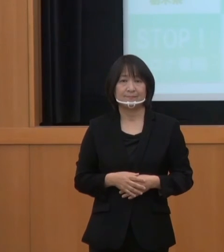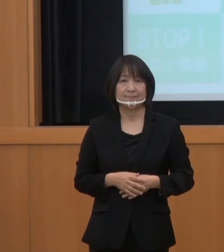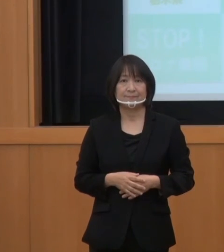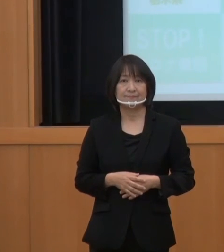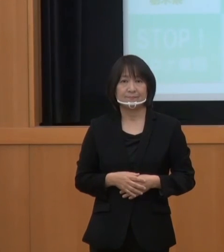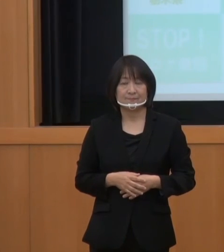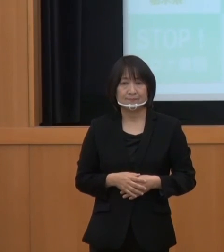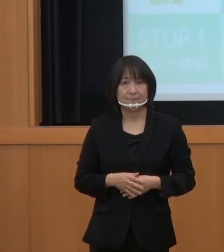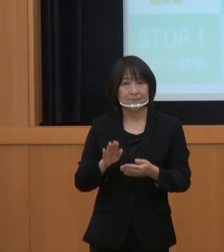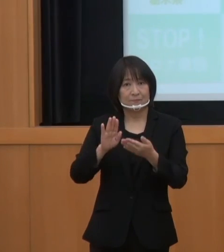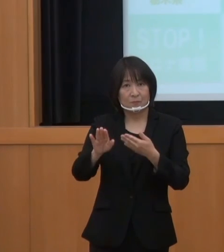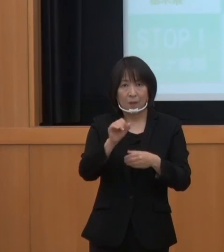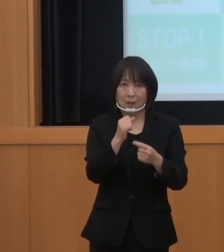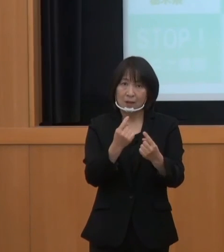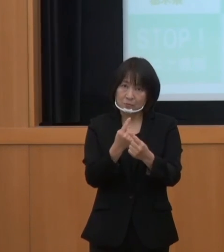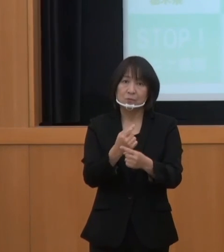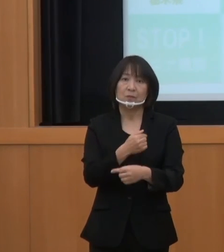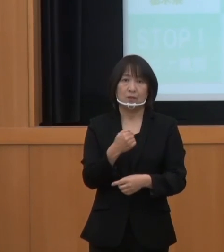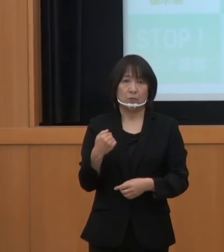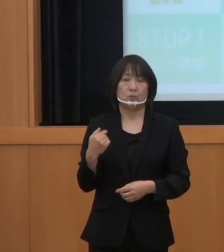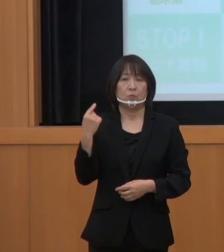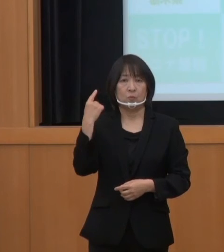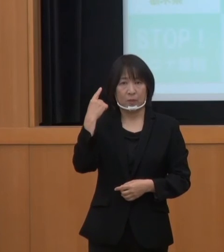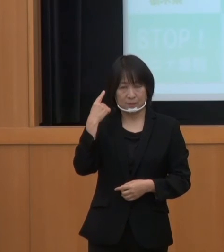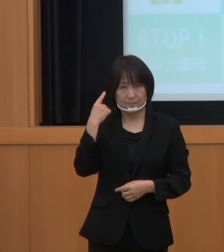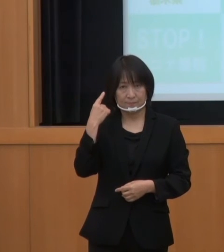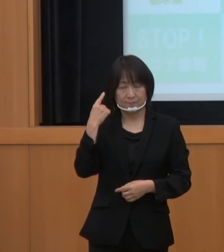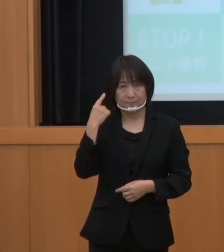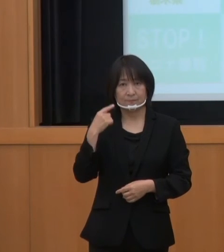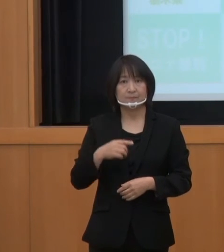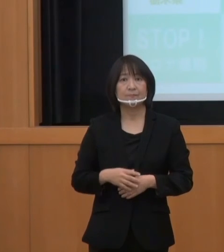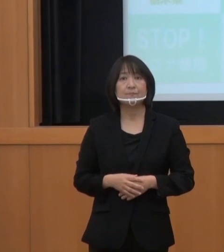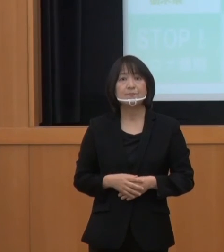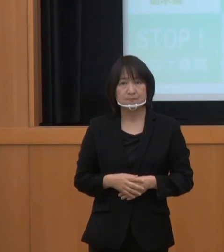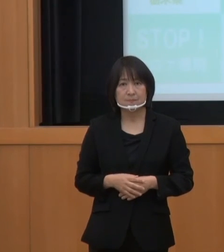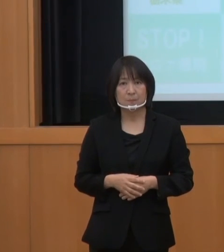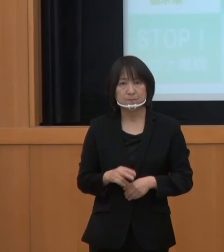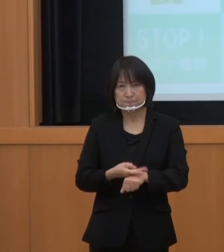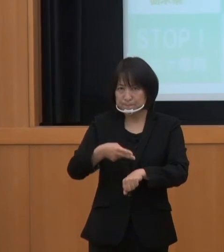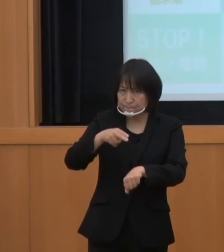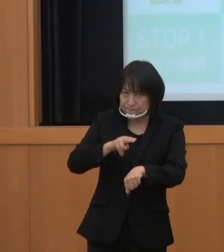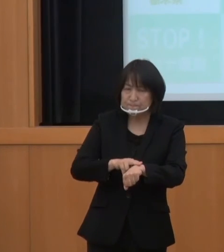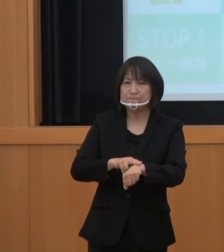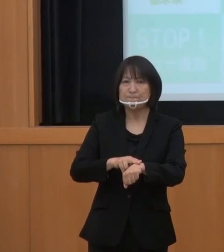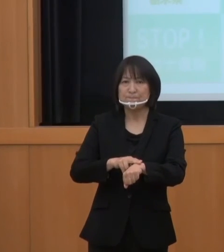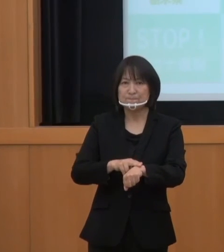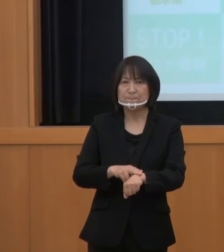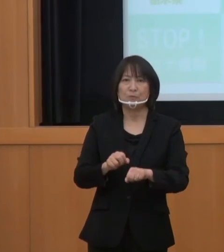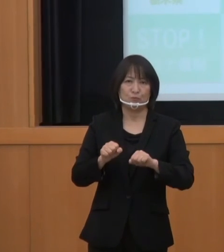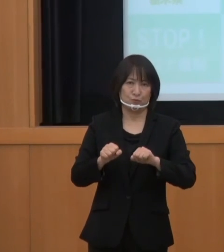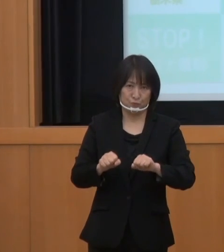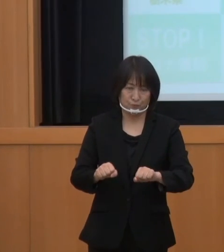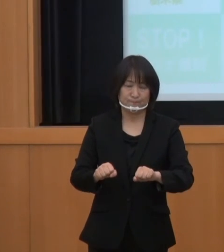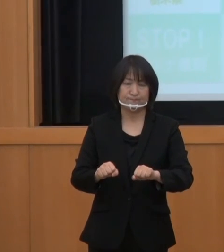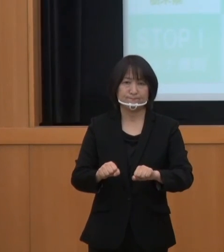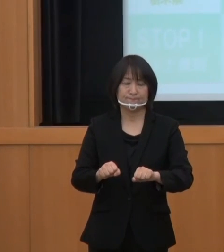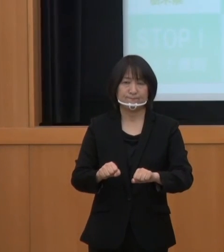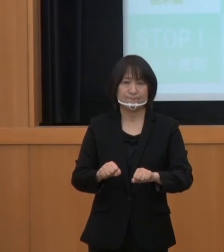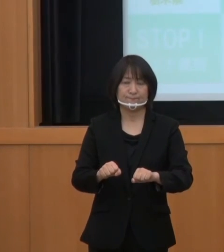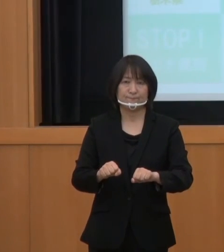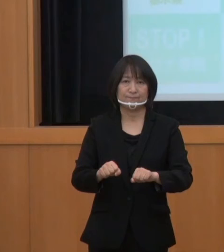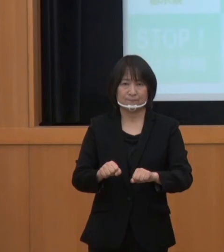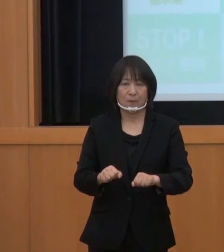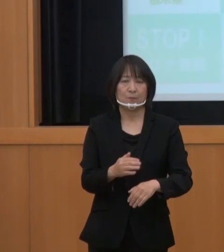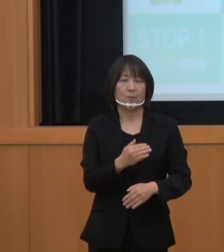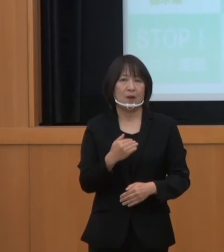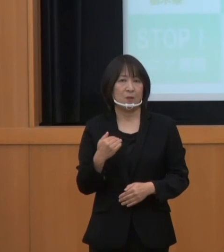後改善されると思いますし、同じ鉄を二度と踏まないようにしていくことが、